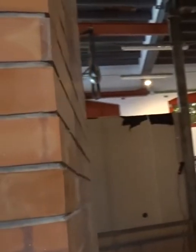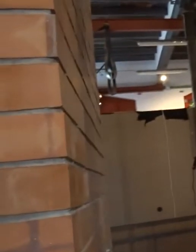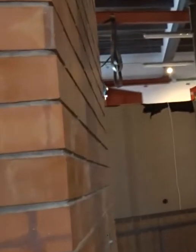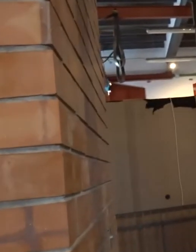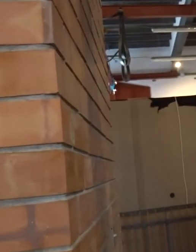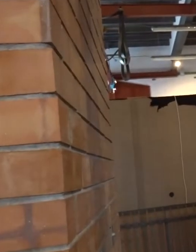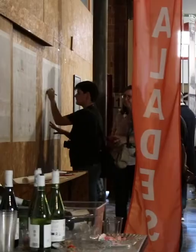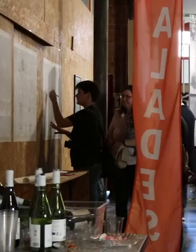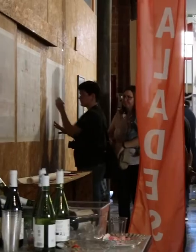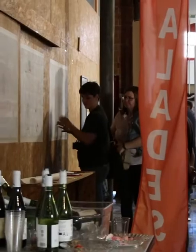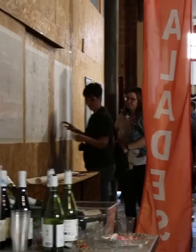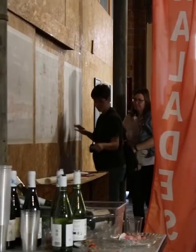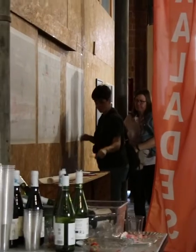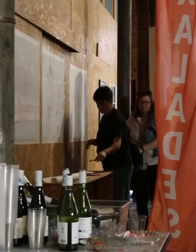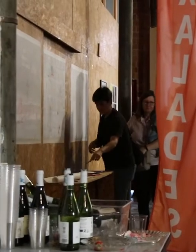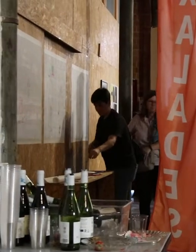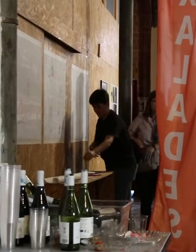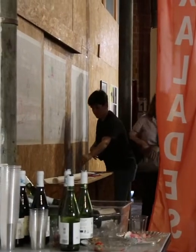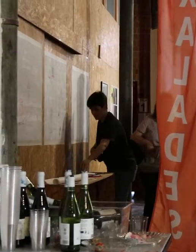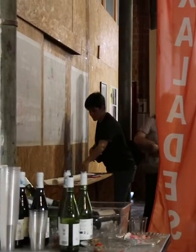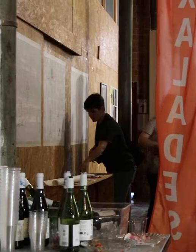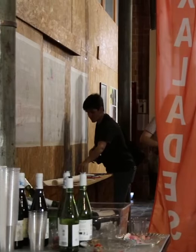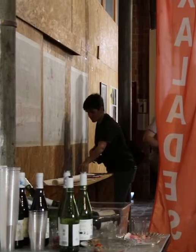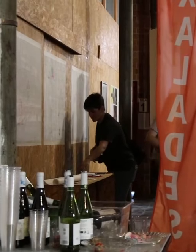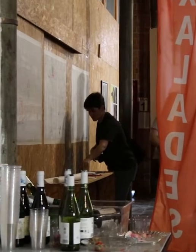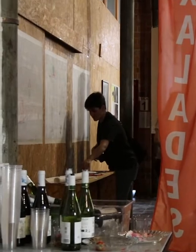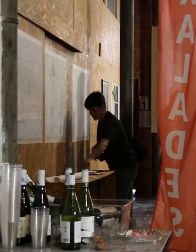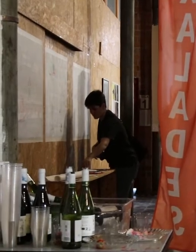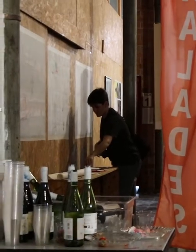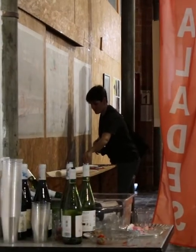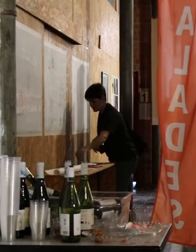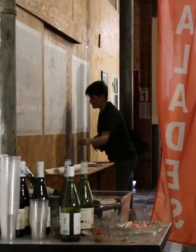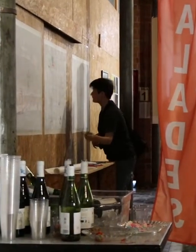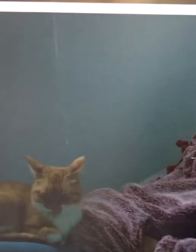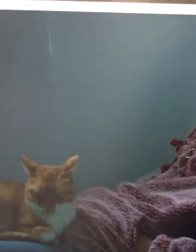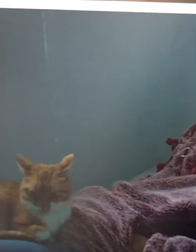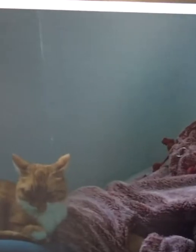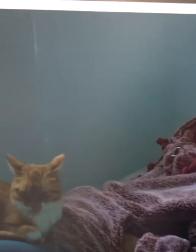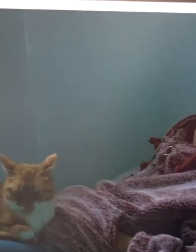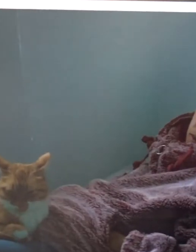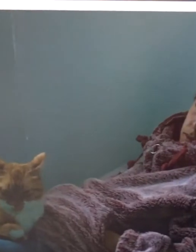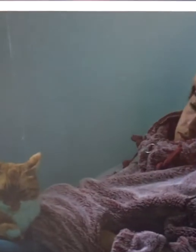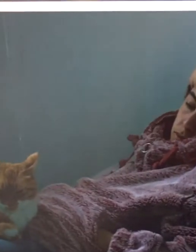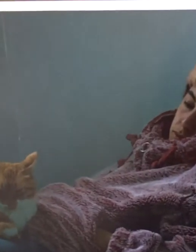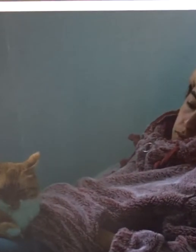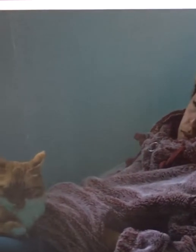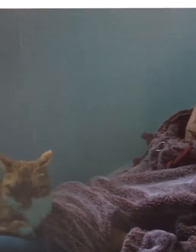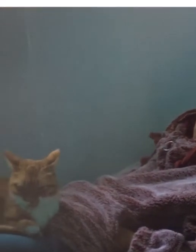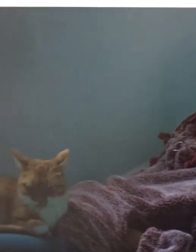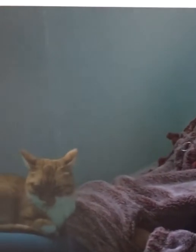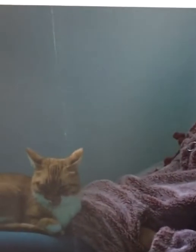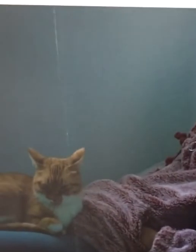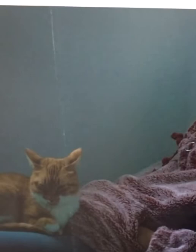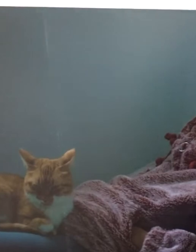imaginari i començar d'alguna manera a guanyar terreny en aquesta fàbrica d'imatges que és el capitalisme, el patriarcat